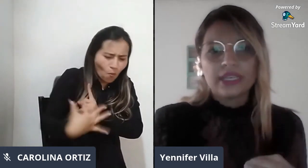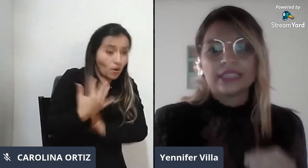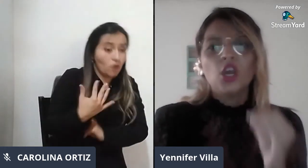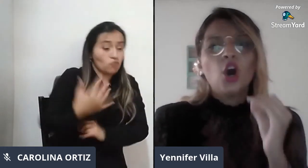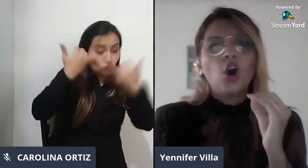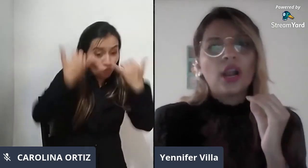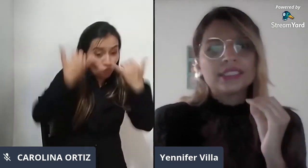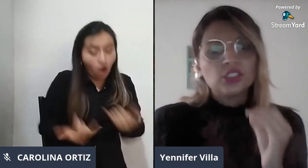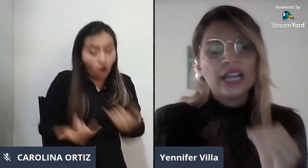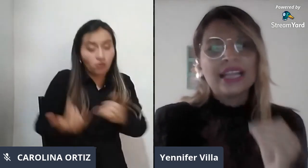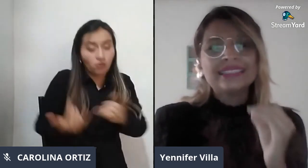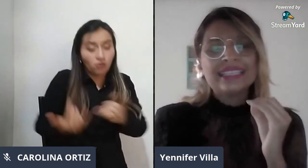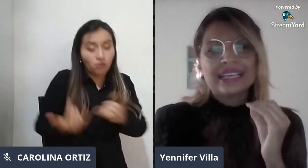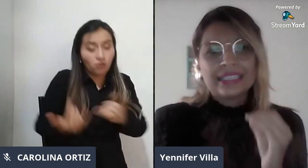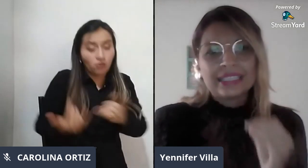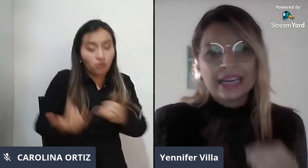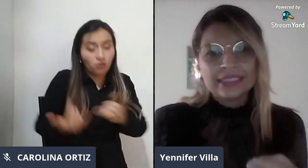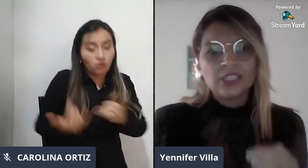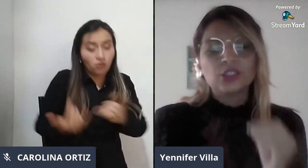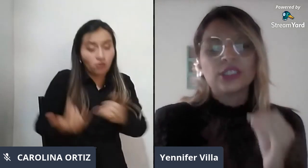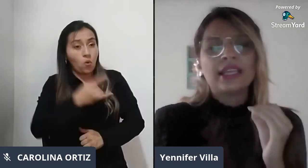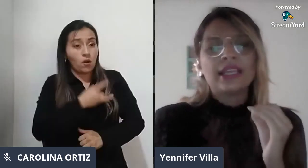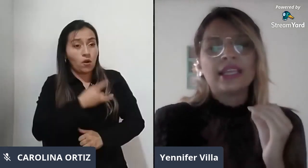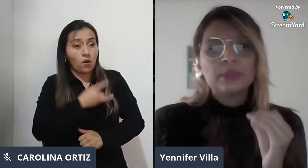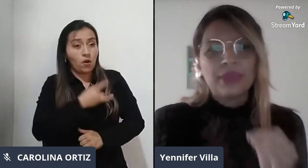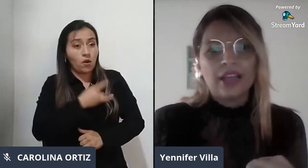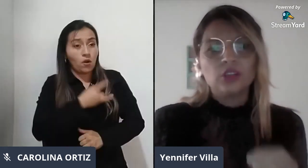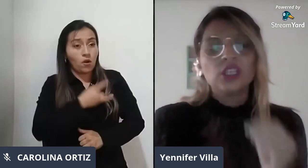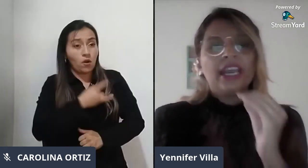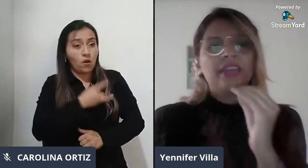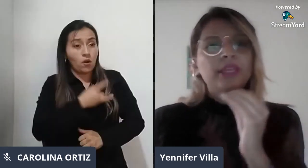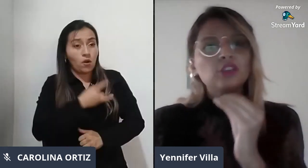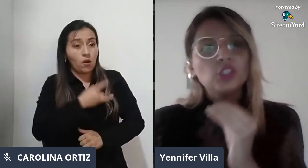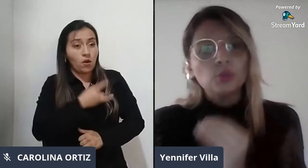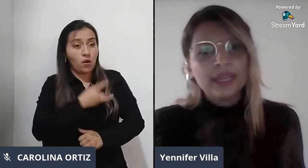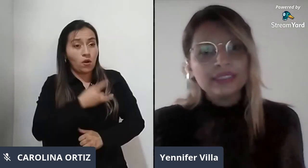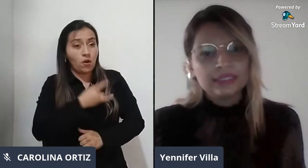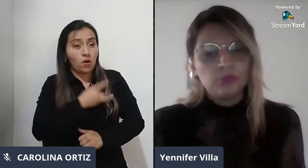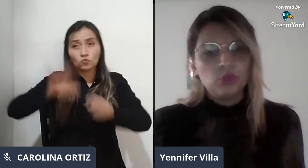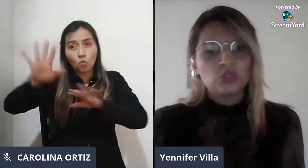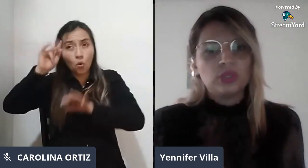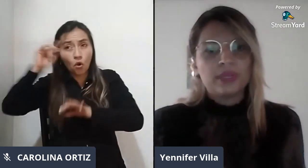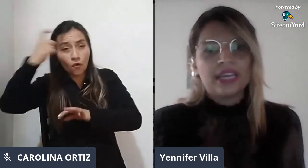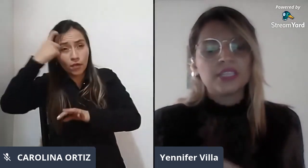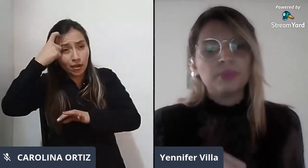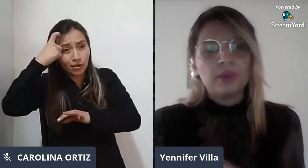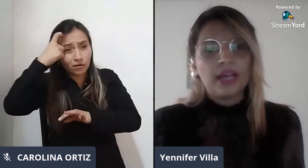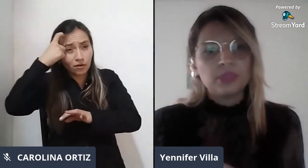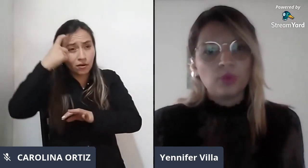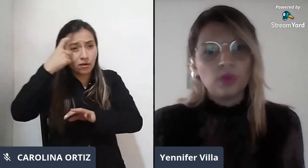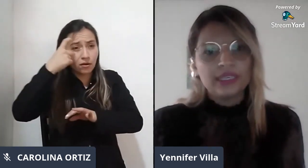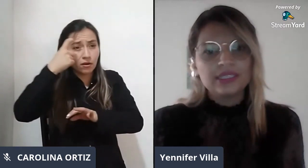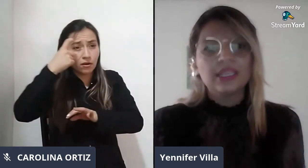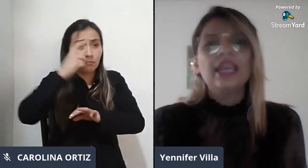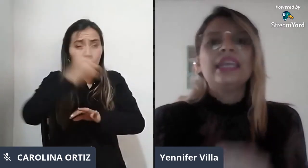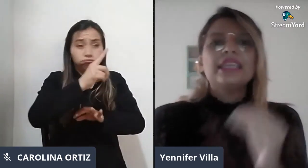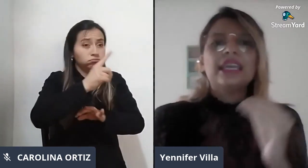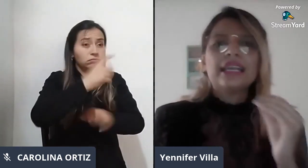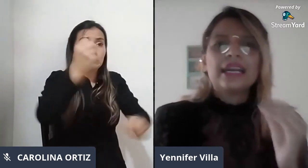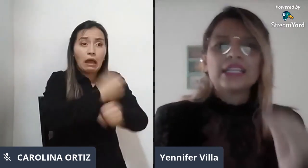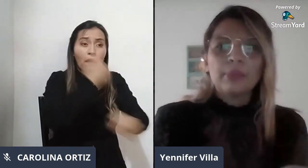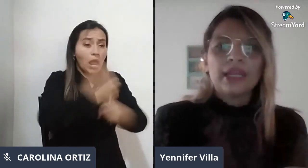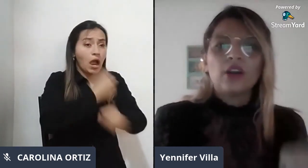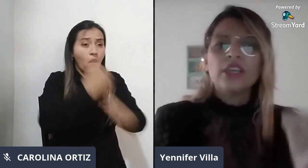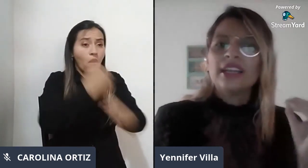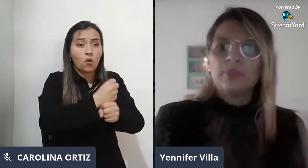universidades públicas, ocasionales y catedráticos quedan desempleados en menos de un mes en muchas universidades privadas y públicas y